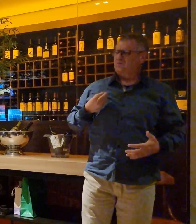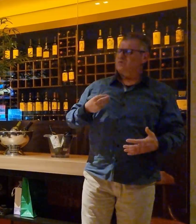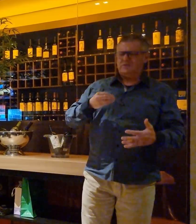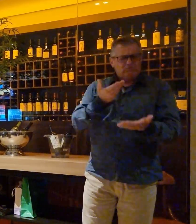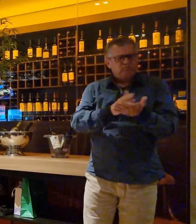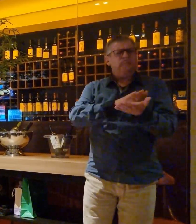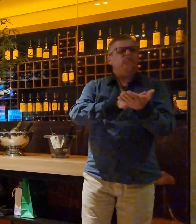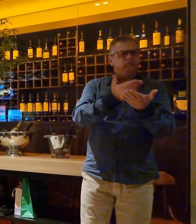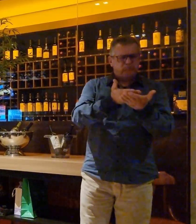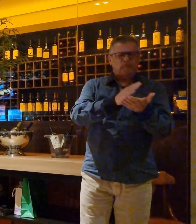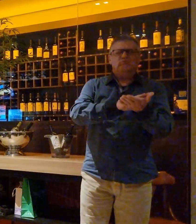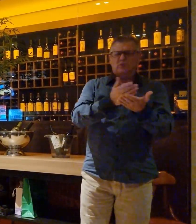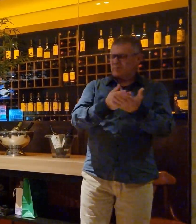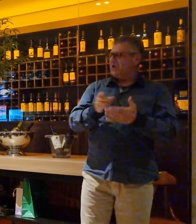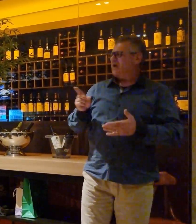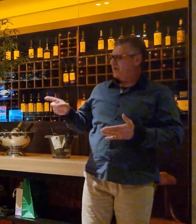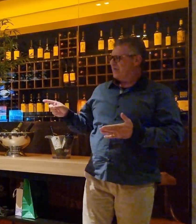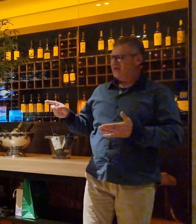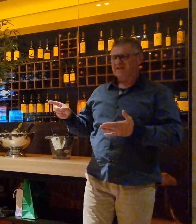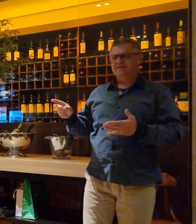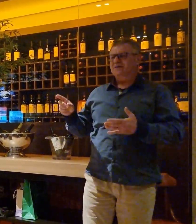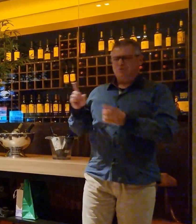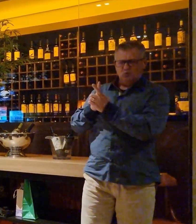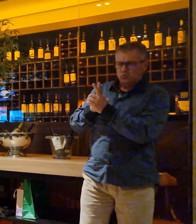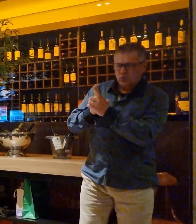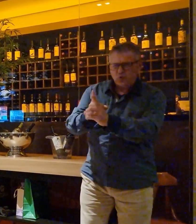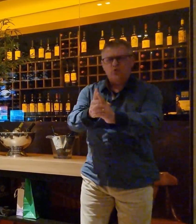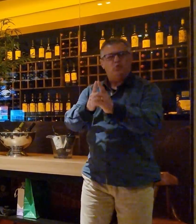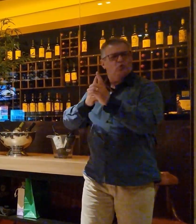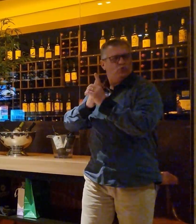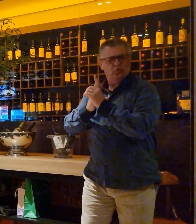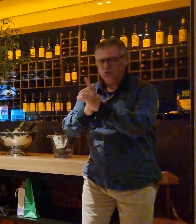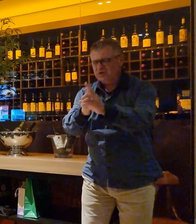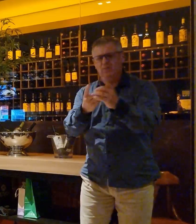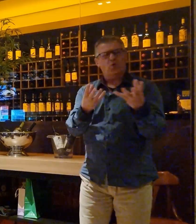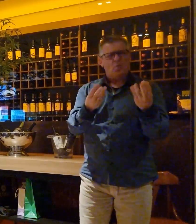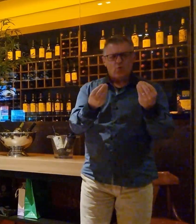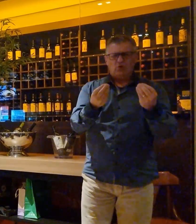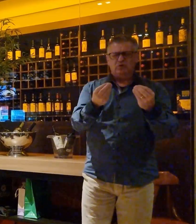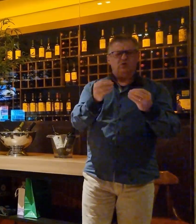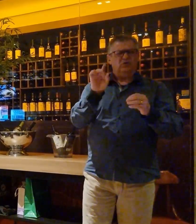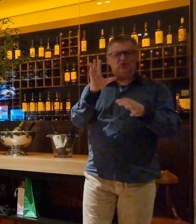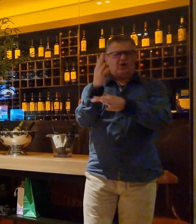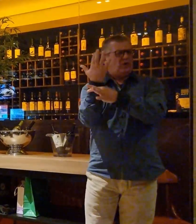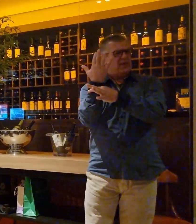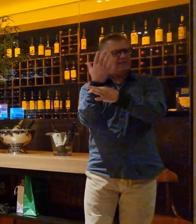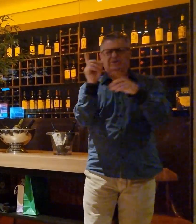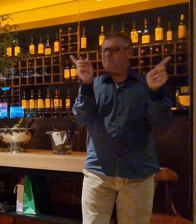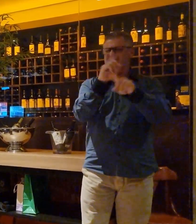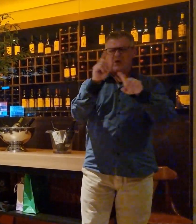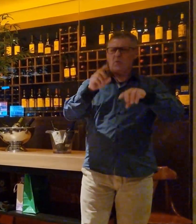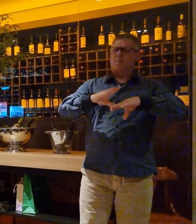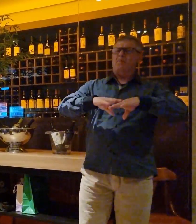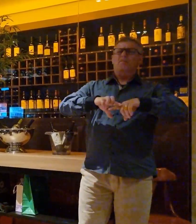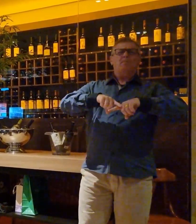se colocou à disposição de aprender para ministrar a tua palavra nesse tempo. Que